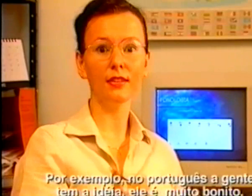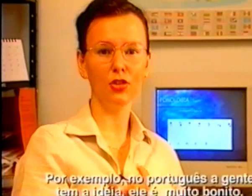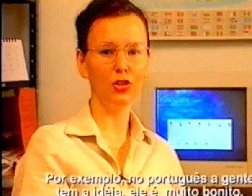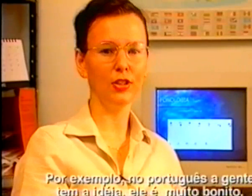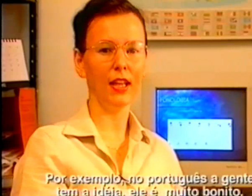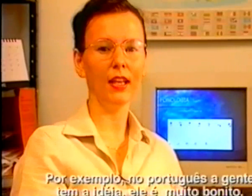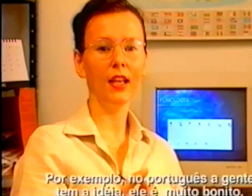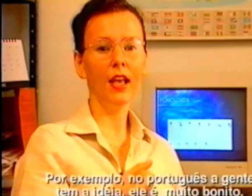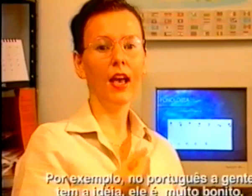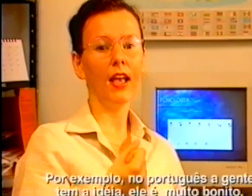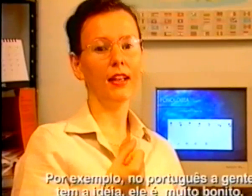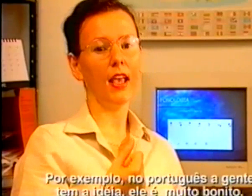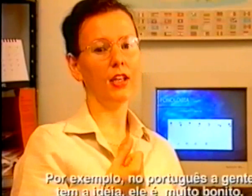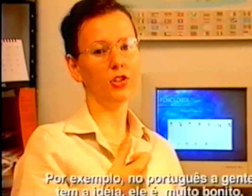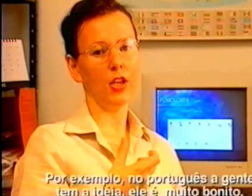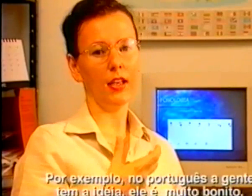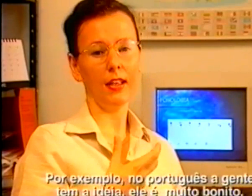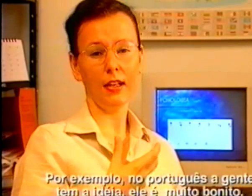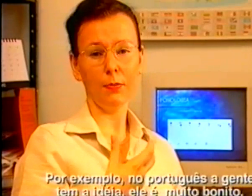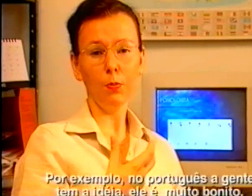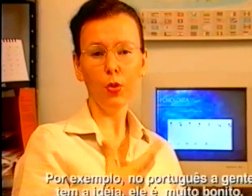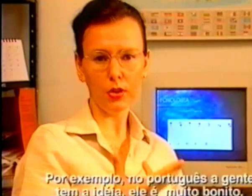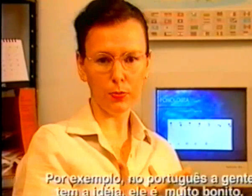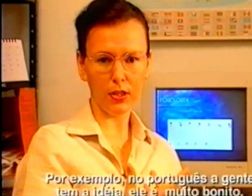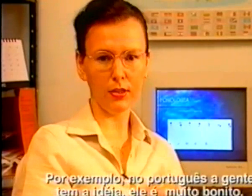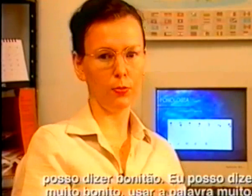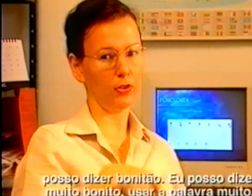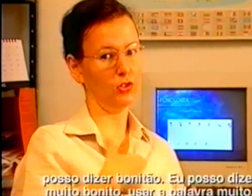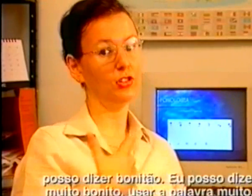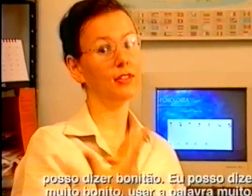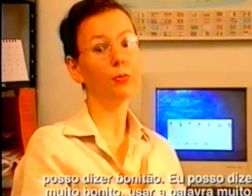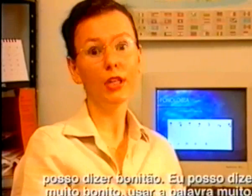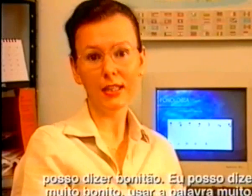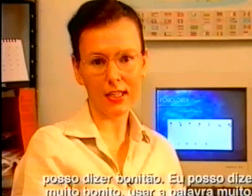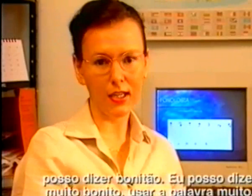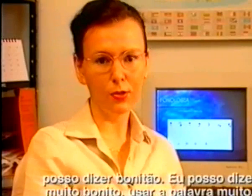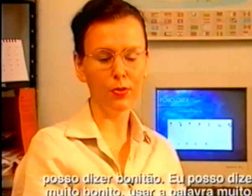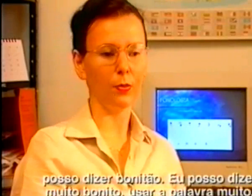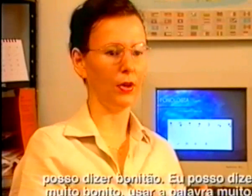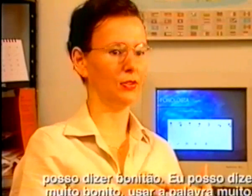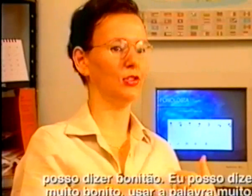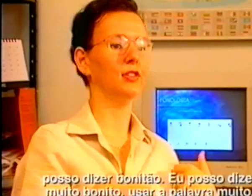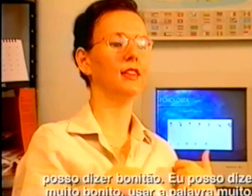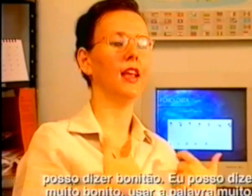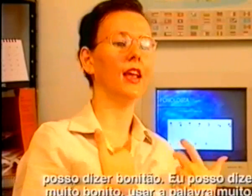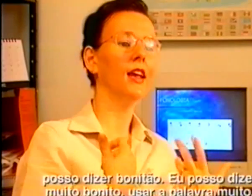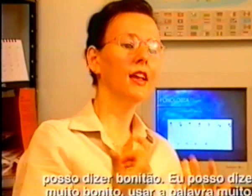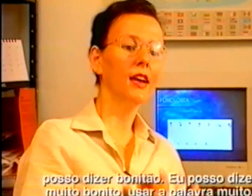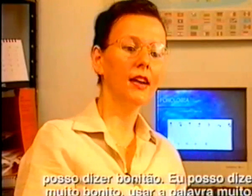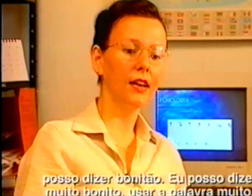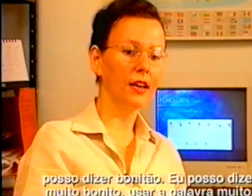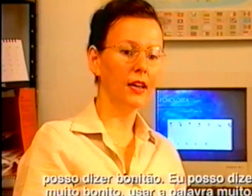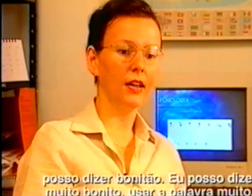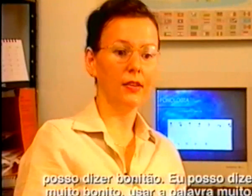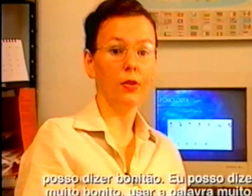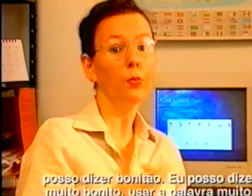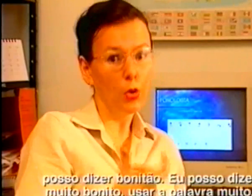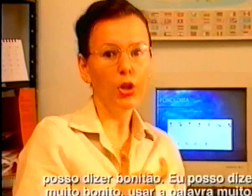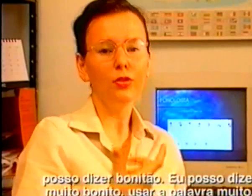português a gente tem a ideia de ele é muito bonito, posso dizer bonitão, eu posso dizer